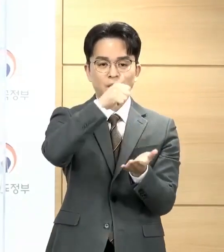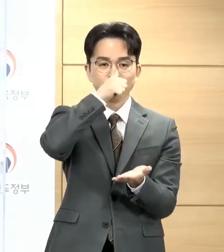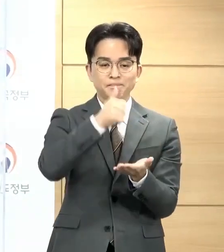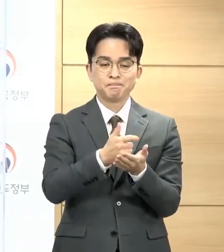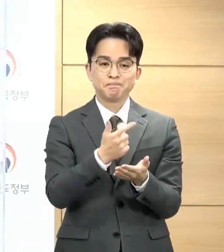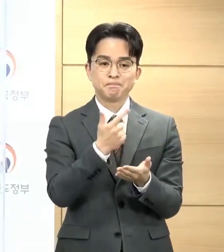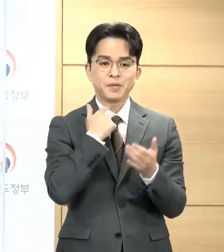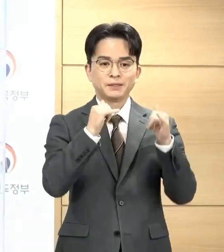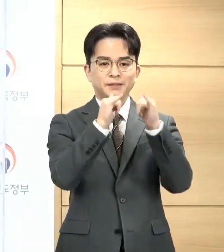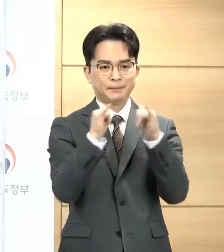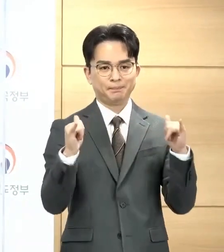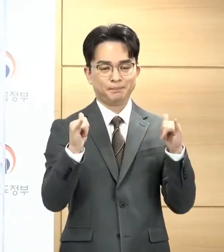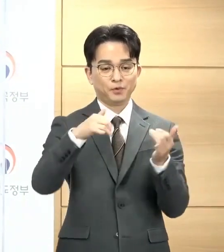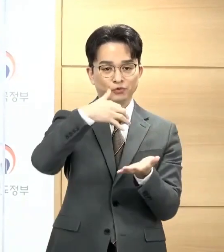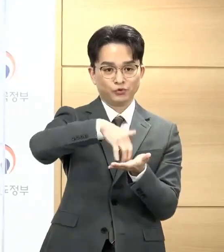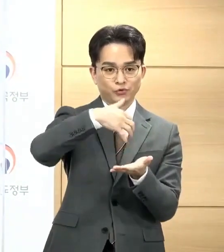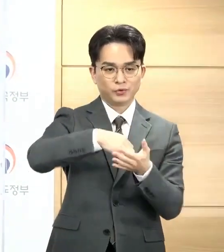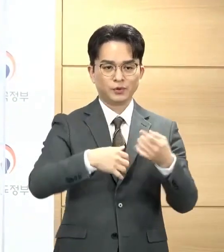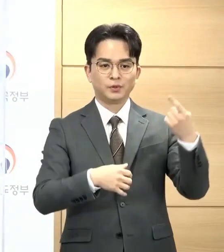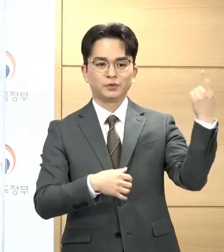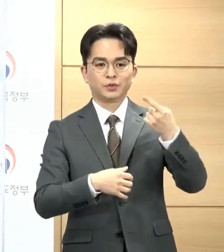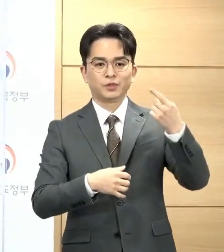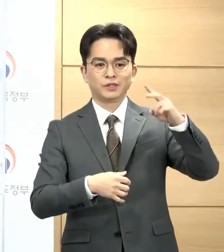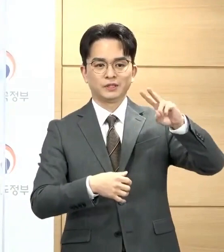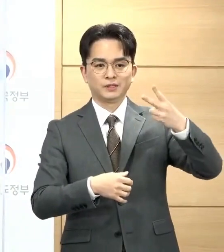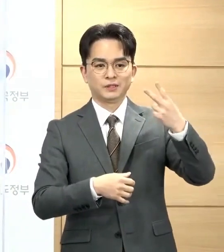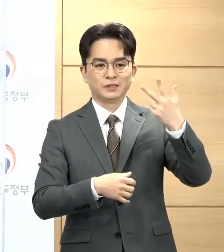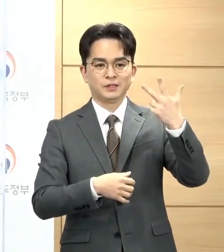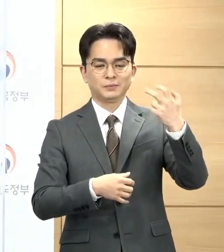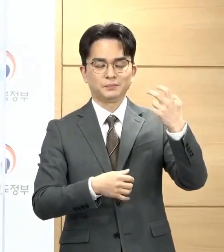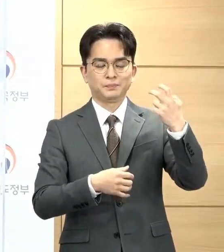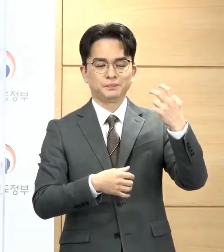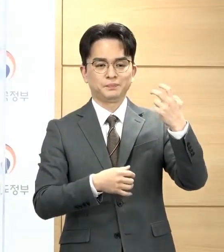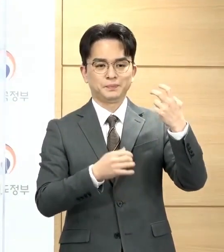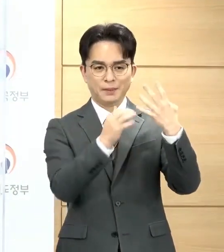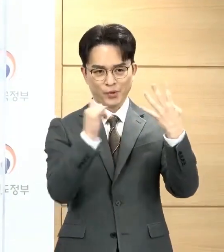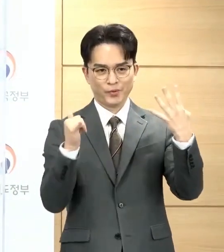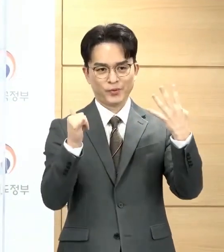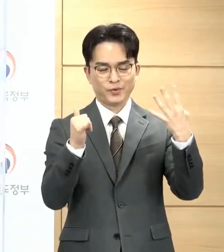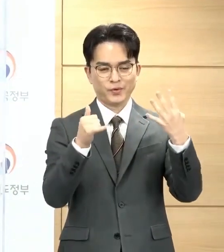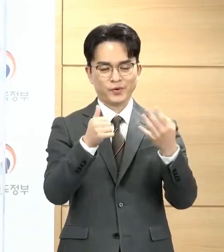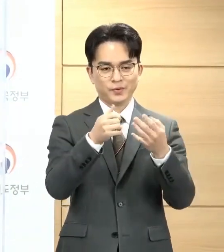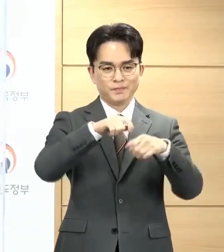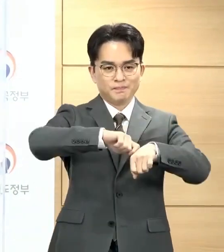지방선거 사범 총 1,274명이 그 대상입니다